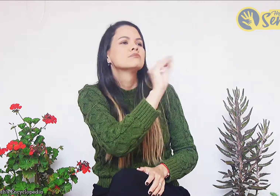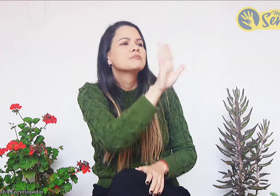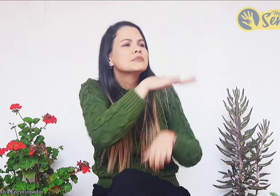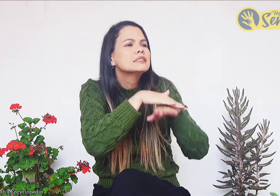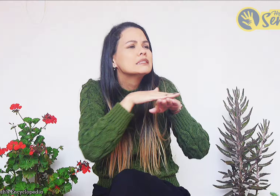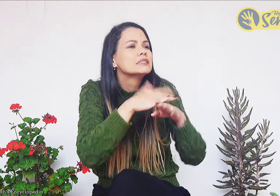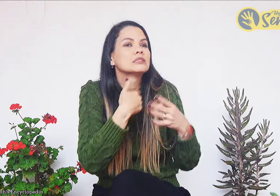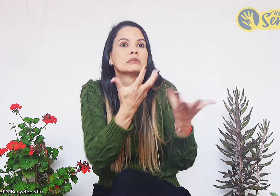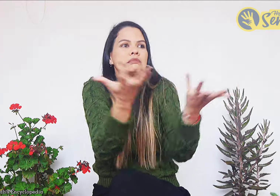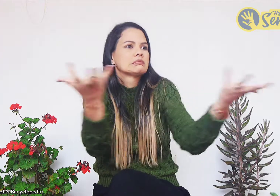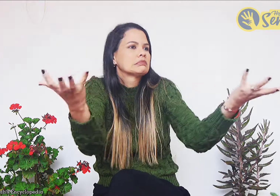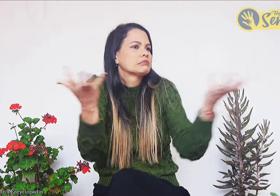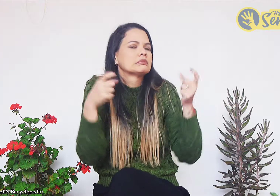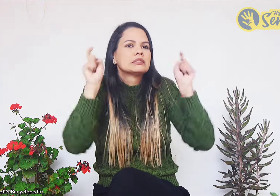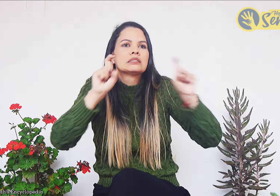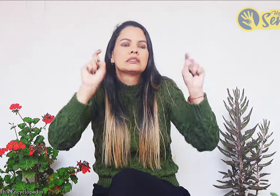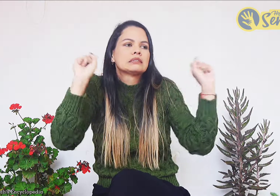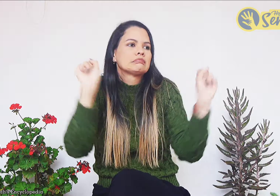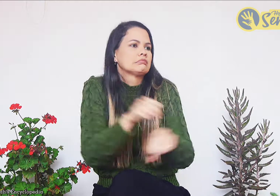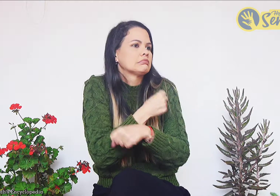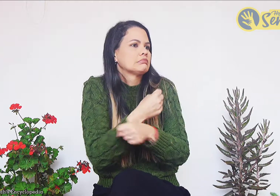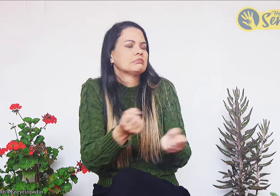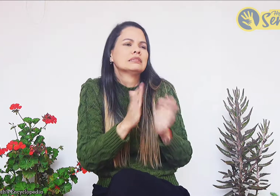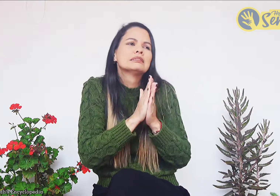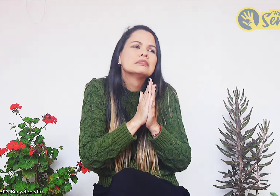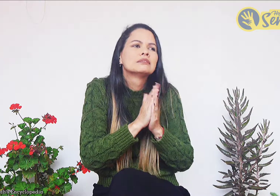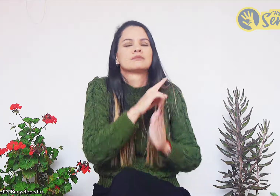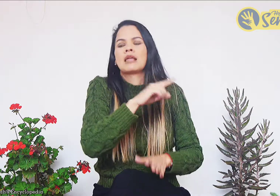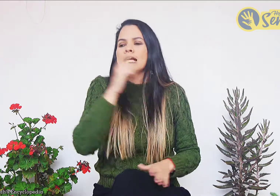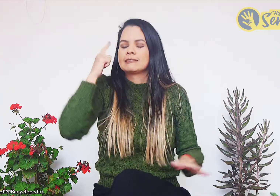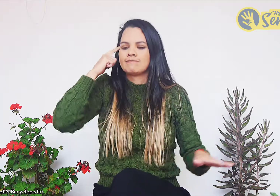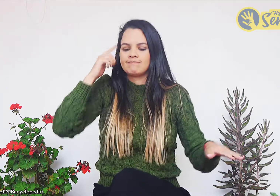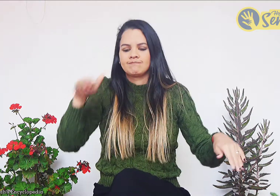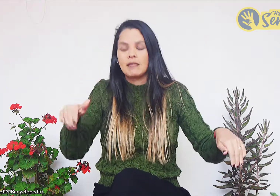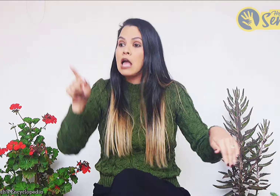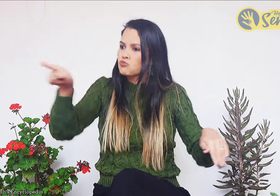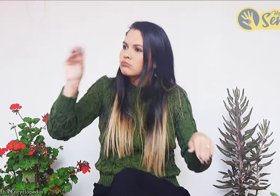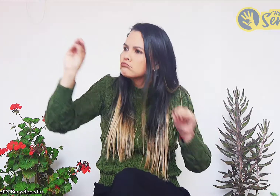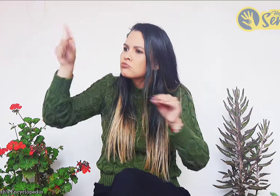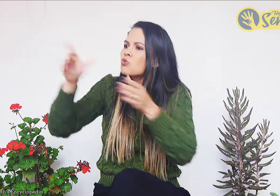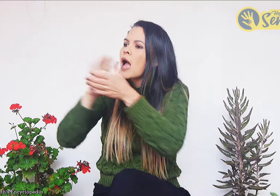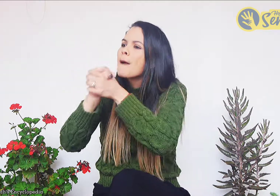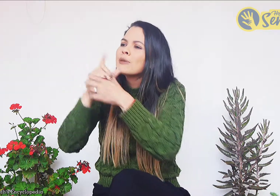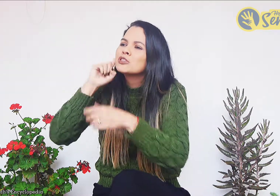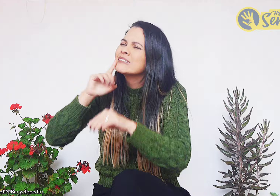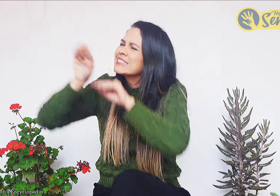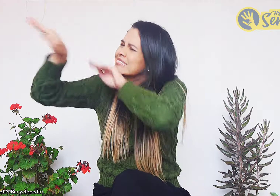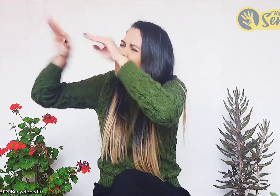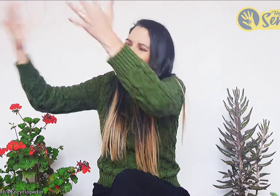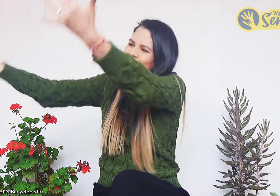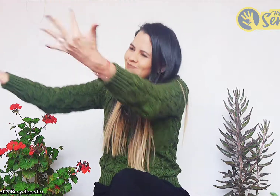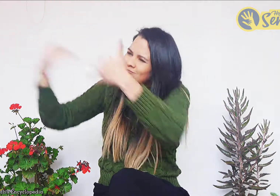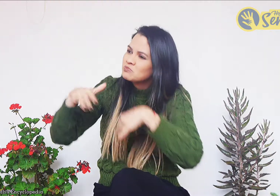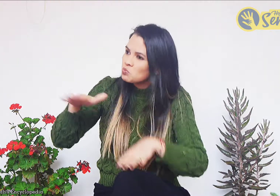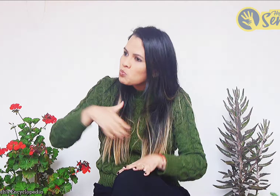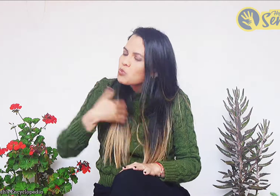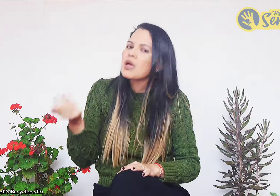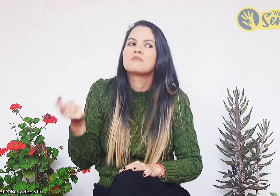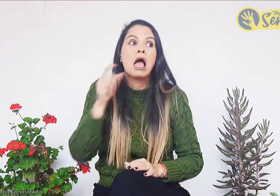que le pidieron al sultán que como eran muchas personas, iba a ser imposible que lo hicieran solos, así que este los autorizó para que llamaran a